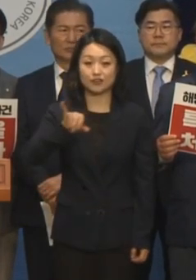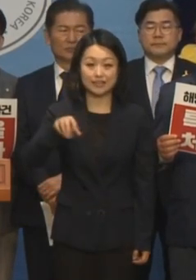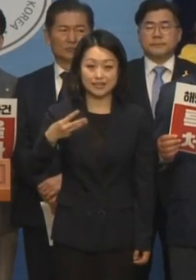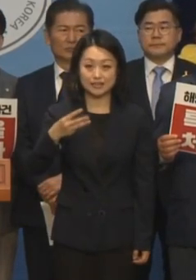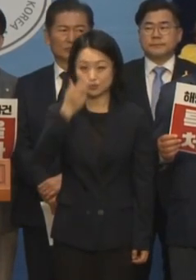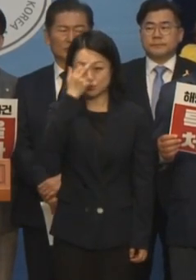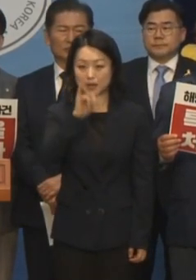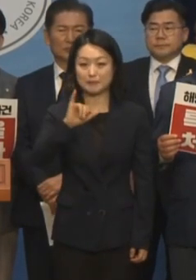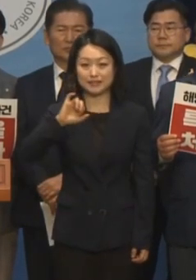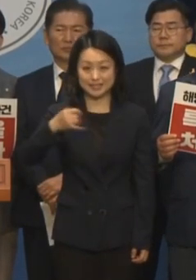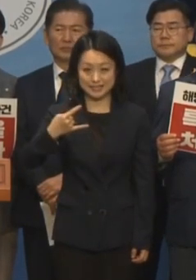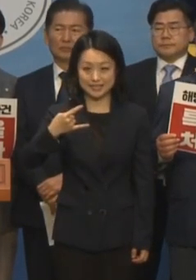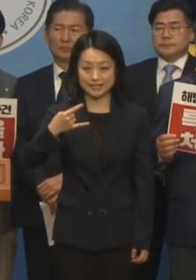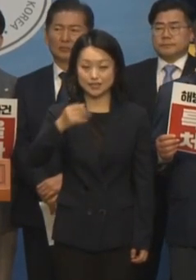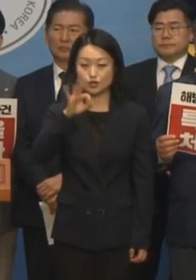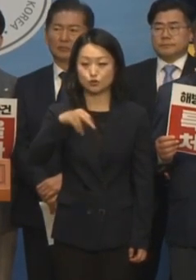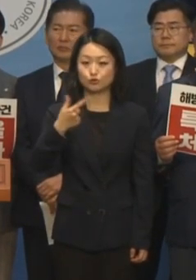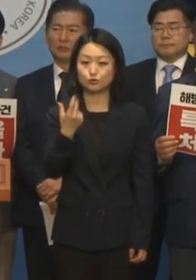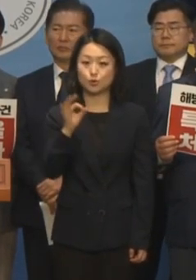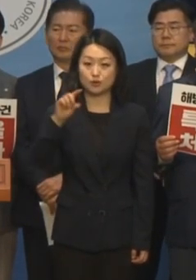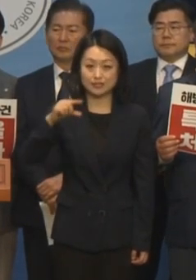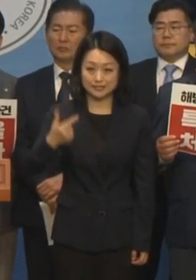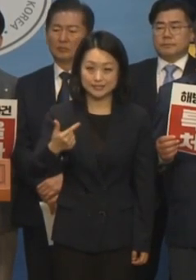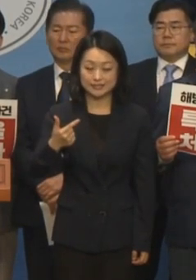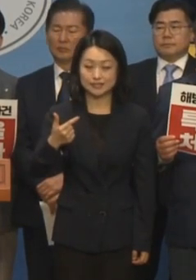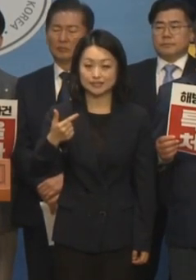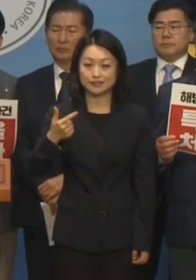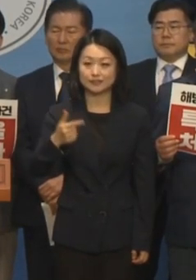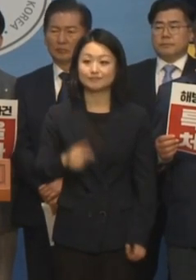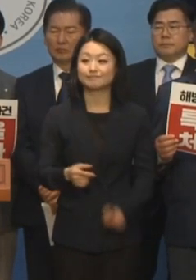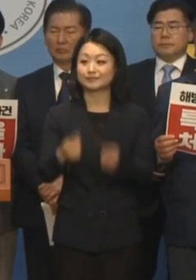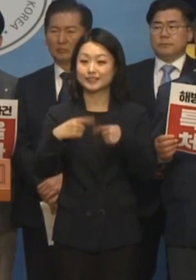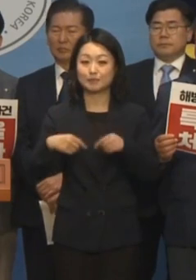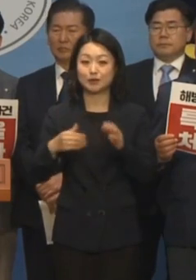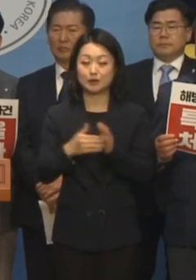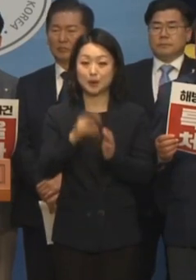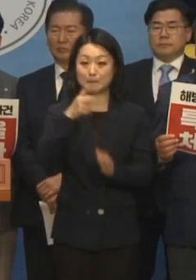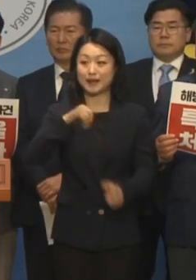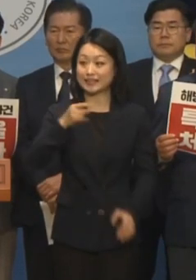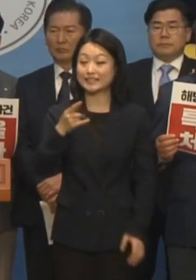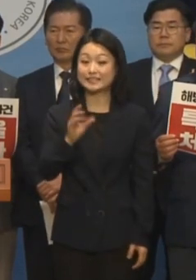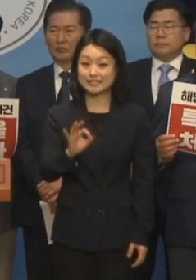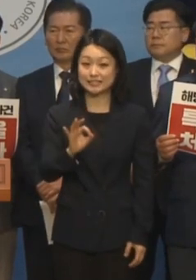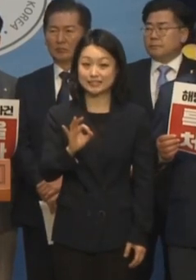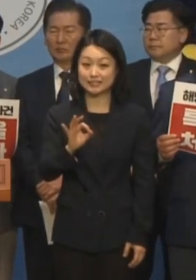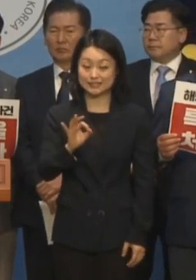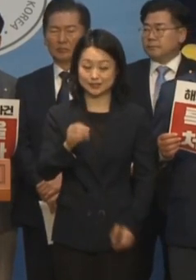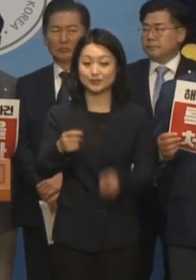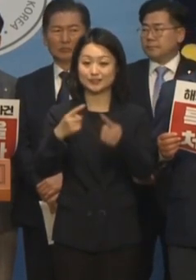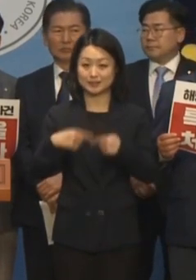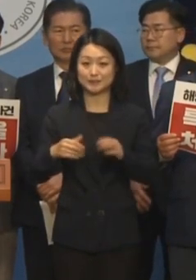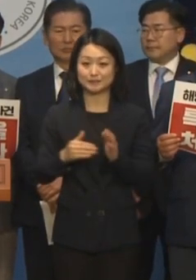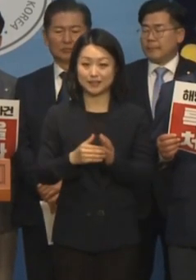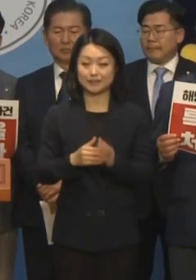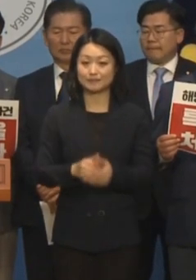당선인님, 최민희 당선인님, 윤종근 당선인님 참석해 주셨고, 박희성 당선인님도 참석해